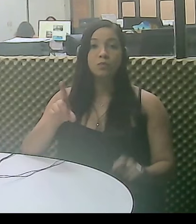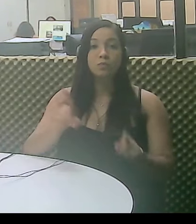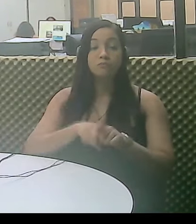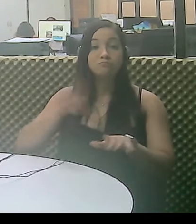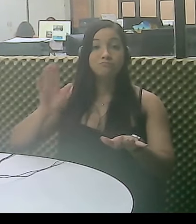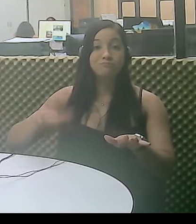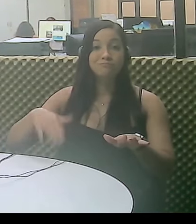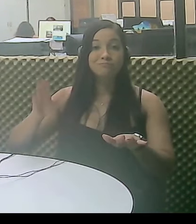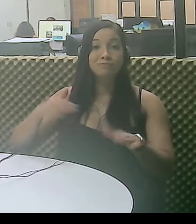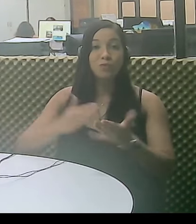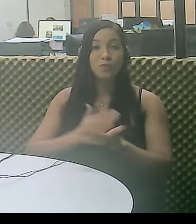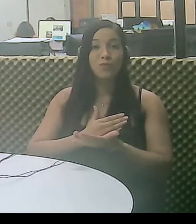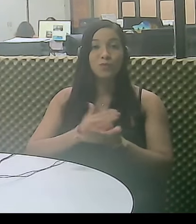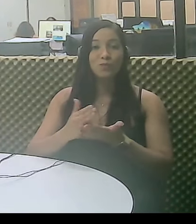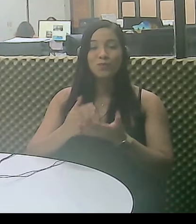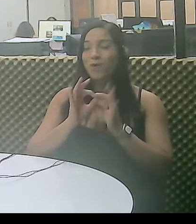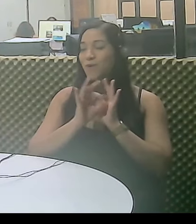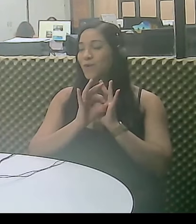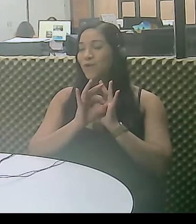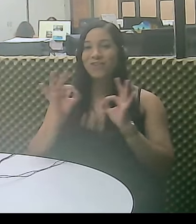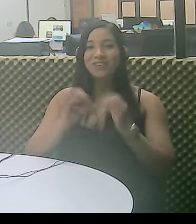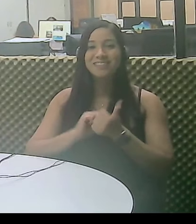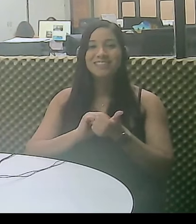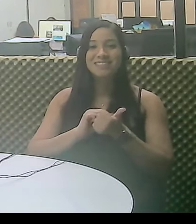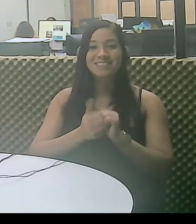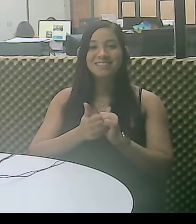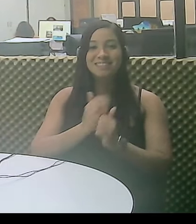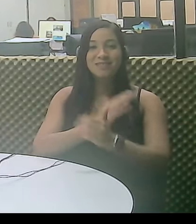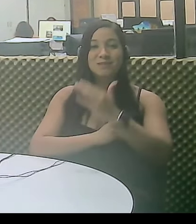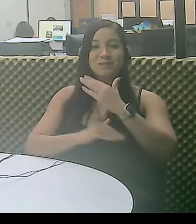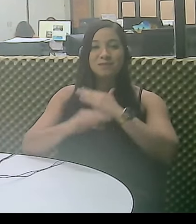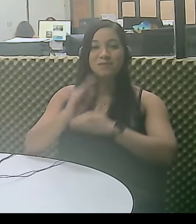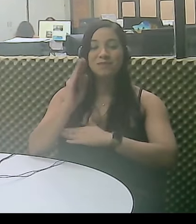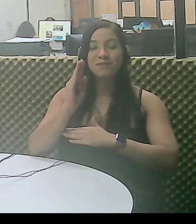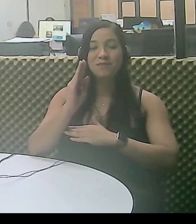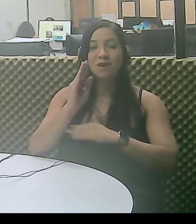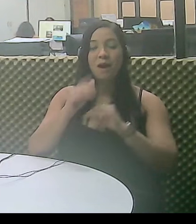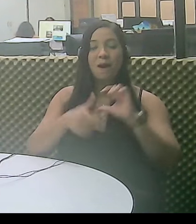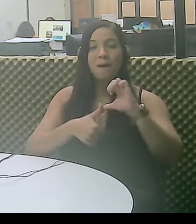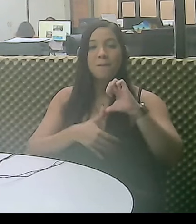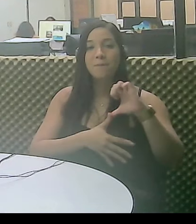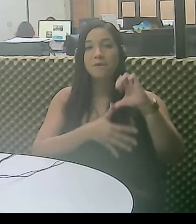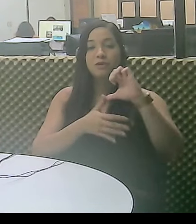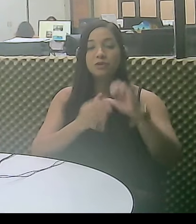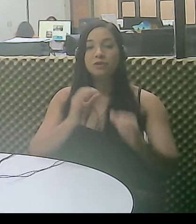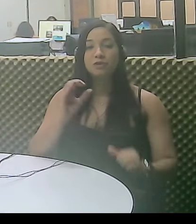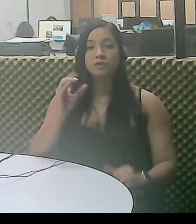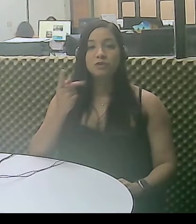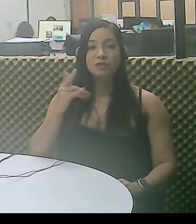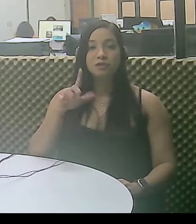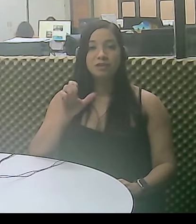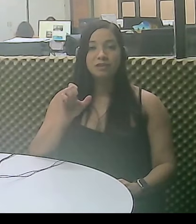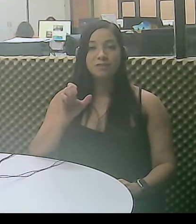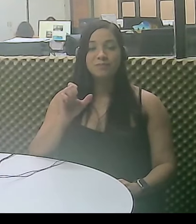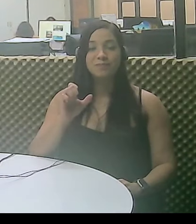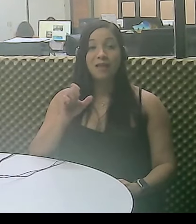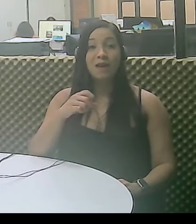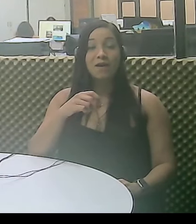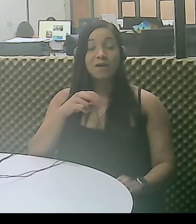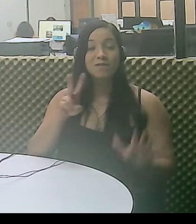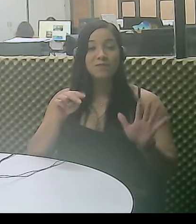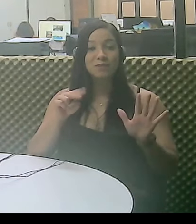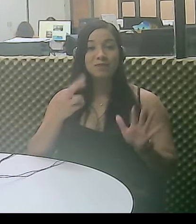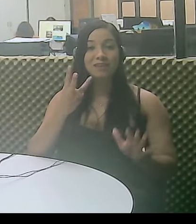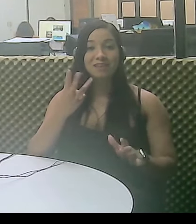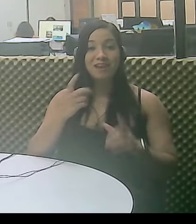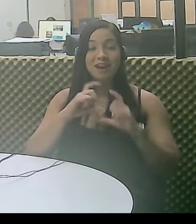Praia Clube, começou muito bem os jogos para Pan-Americanos no Chile. Somente neste final de semana foram 3